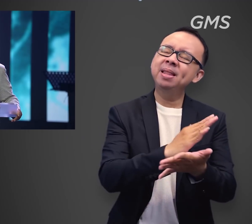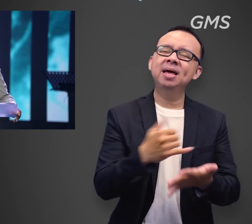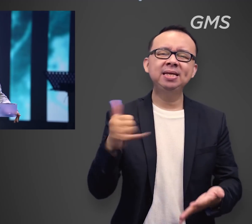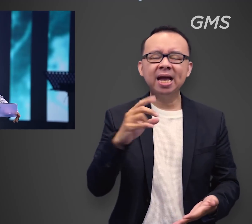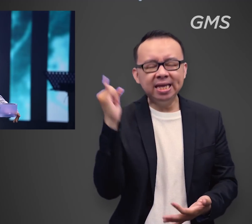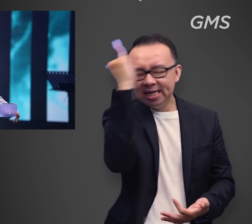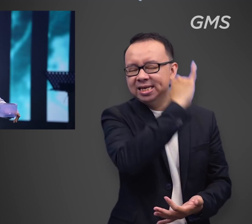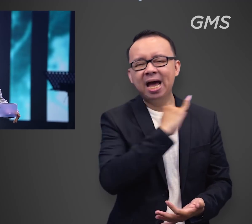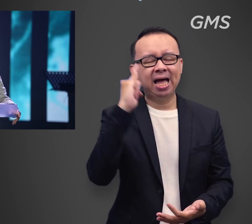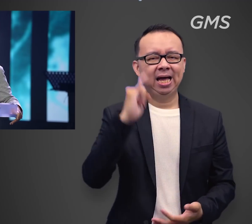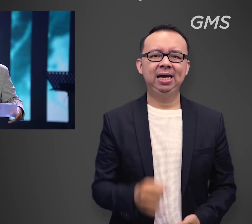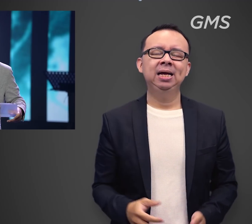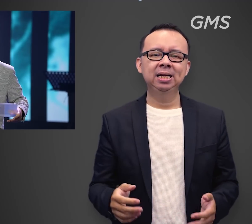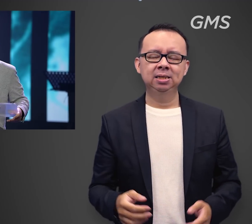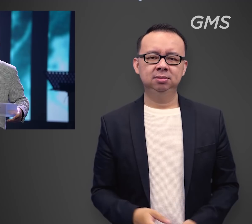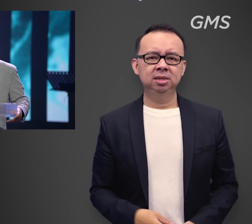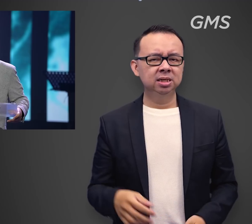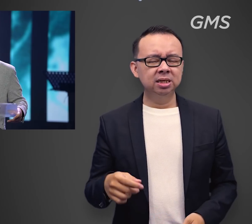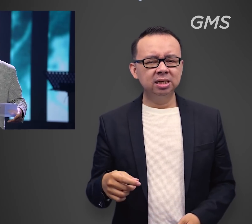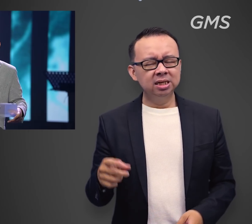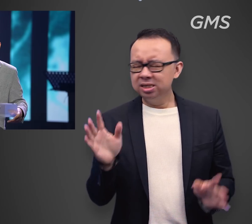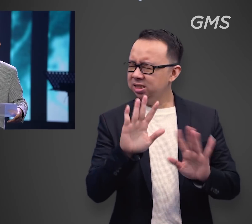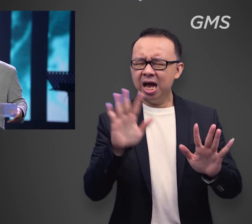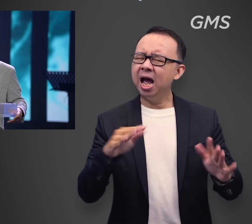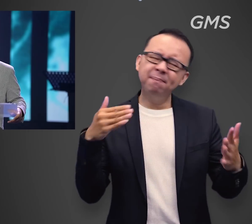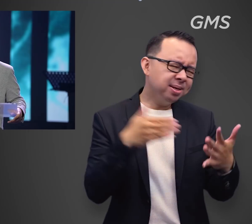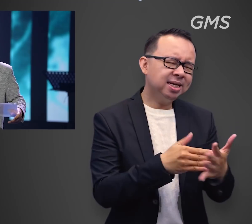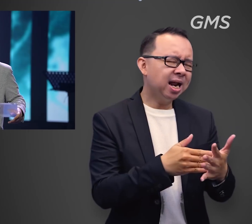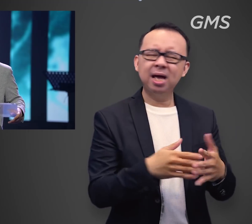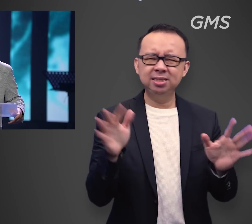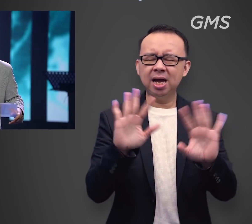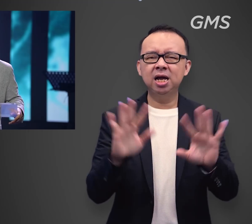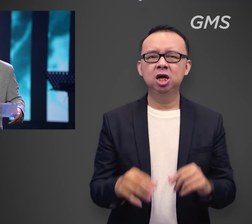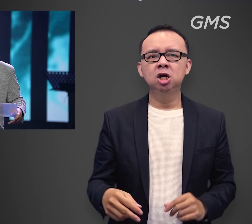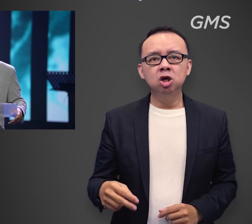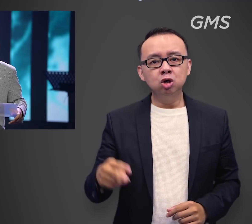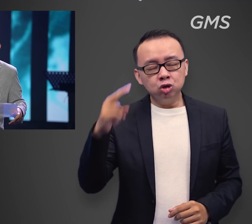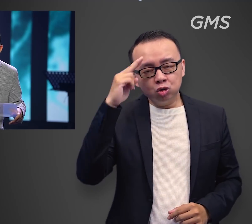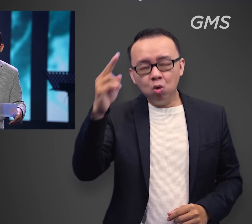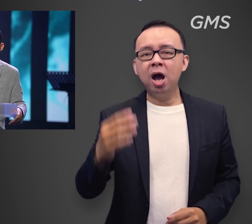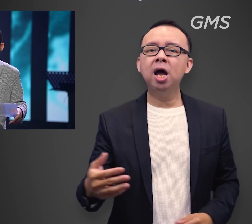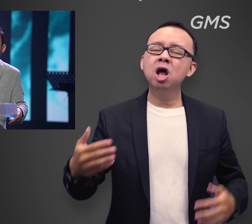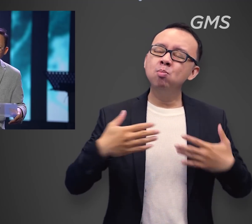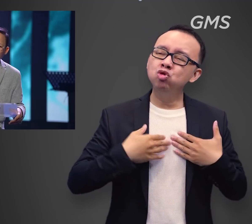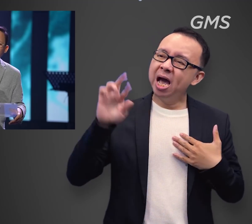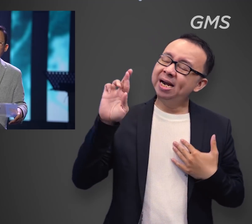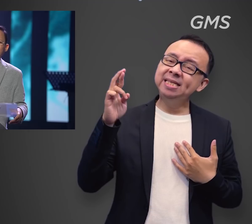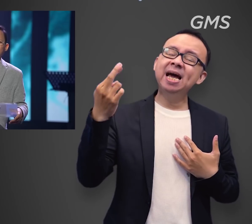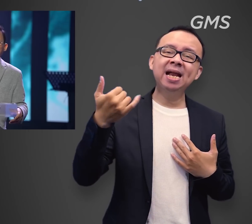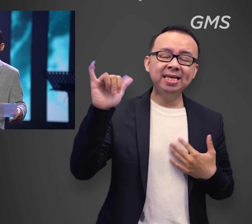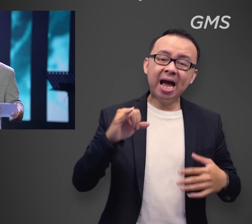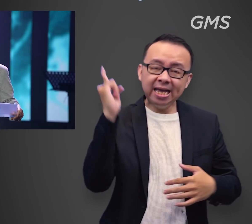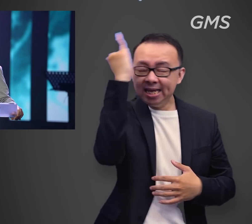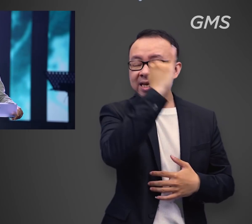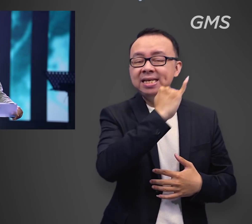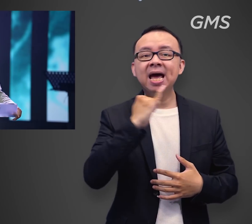menyerah. Jangan takut dengan hidupmu. Jangan gampang menyerah. Tuhan masih punya rencana yang indah. Terus berjuang, tinggallah di